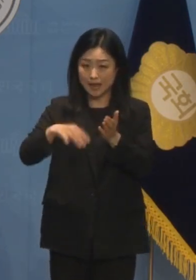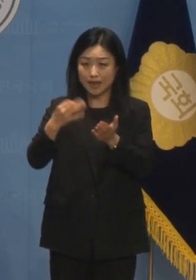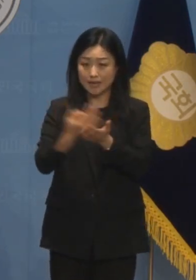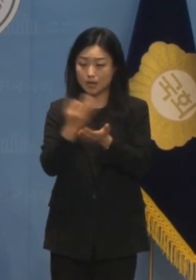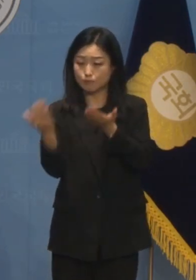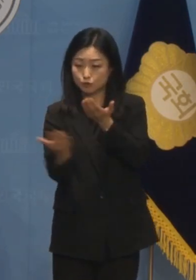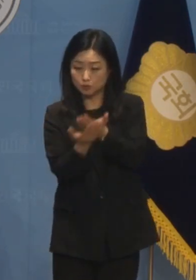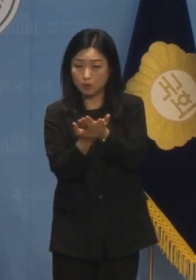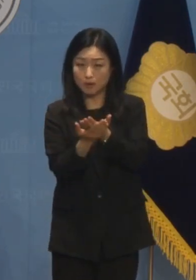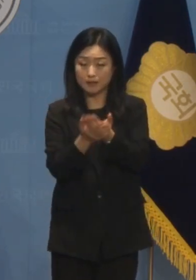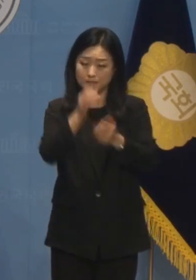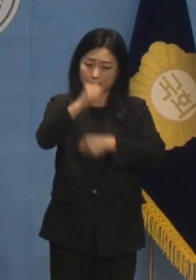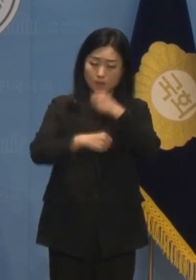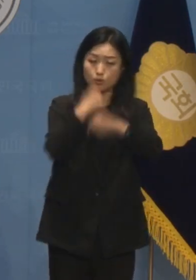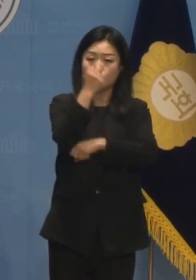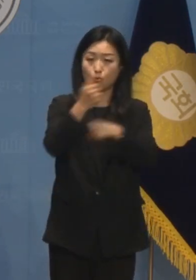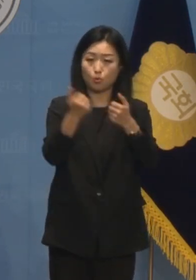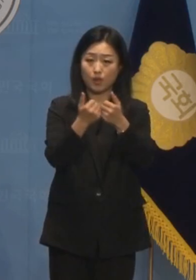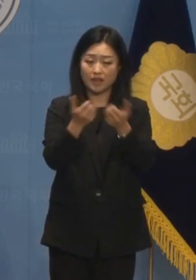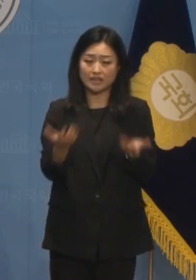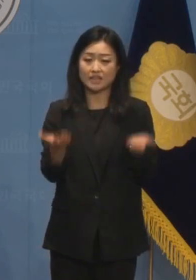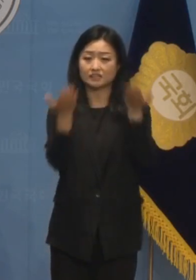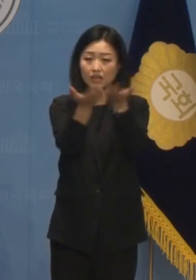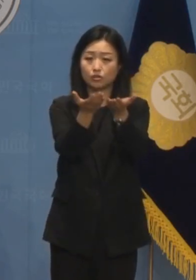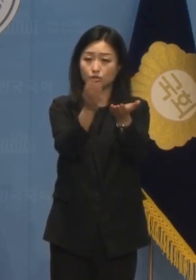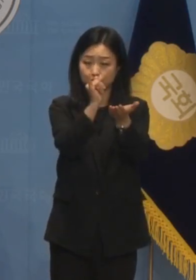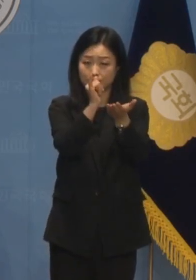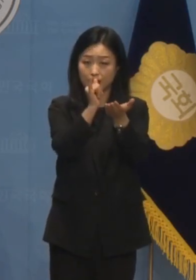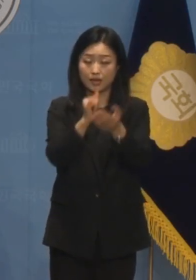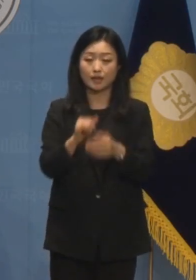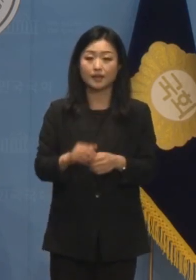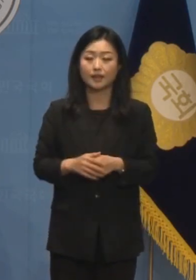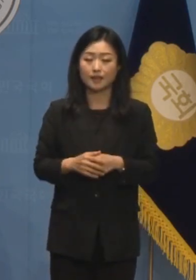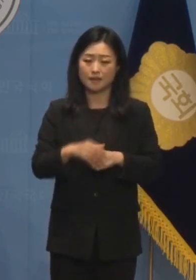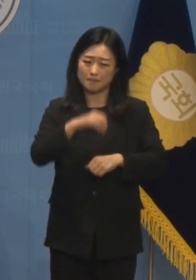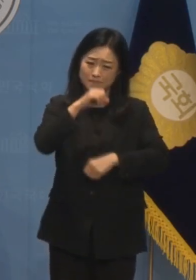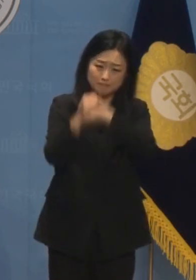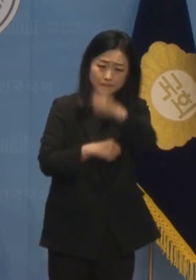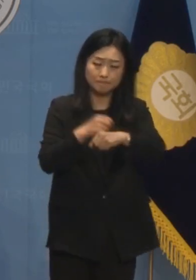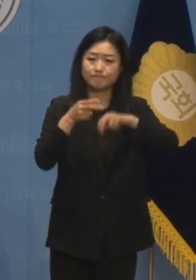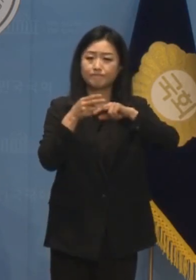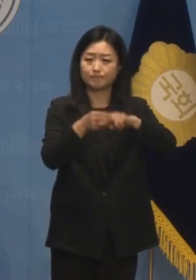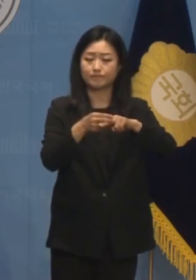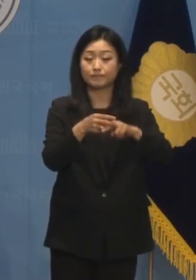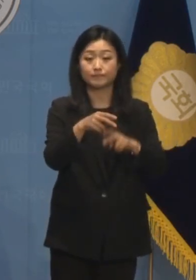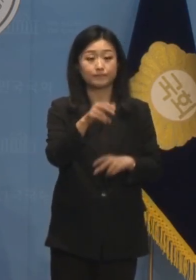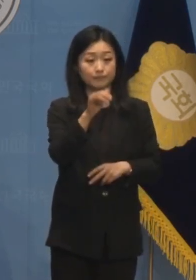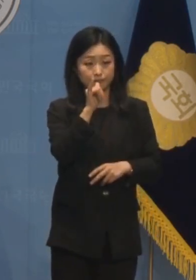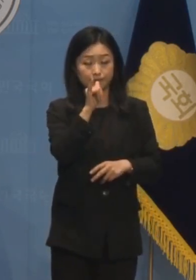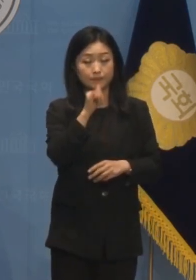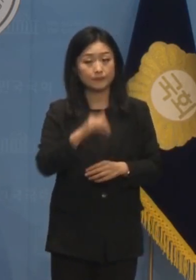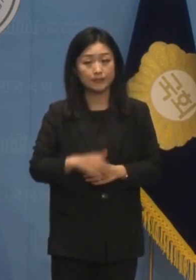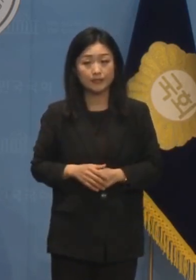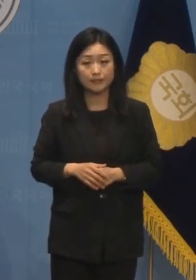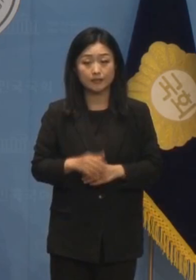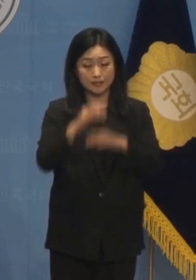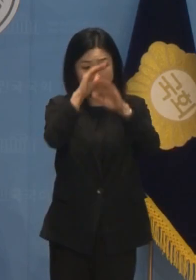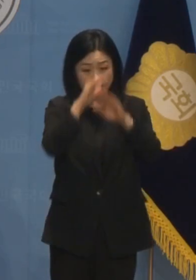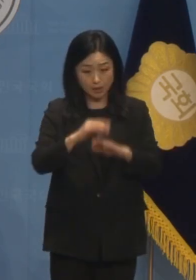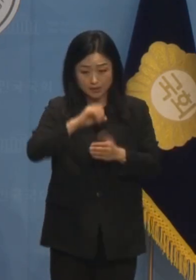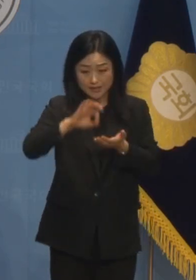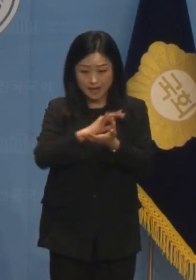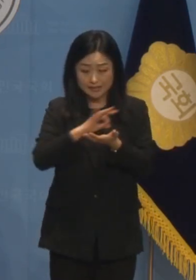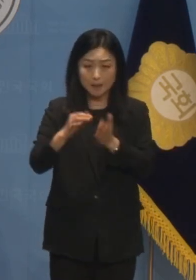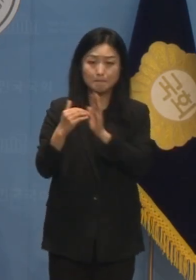보내 이에 상정할 수 있도록 국회가 행정권을 손해지고 흔들려고 하고 있습니다이는 사실상 예산